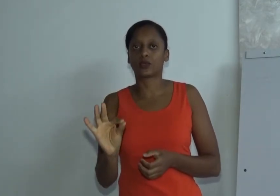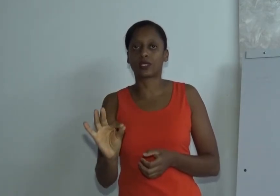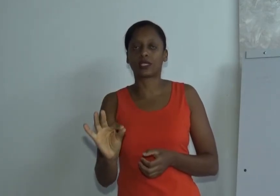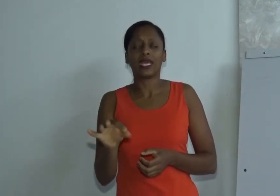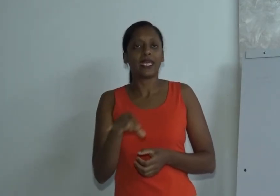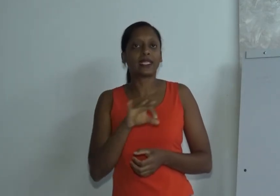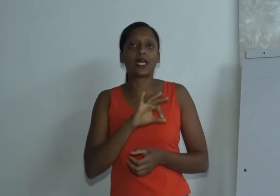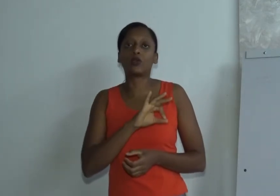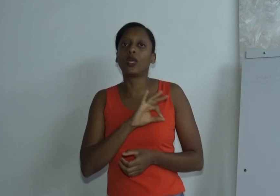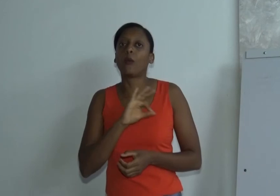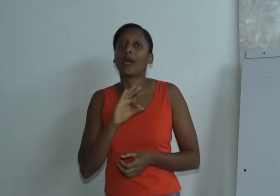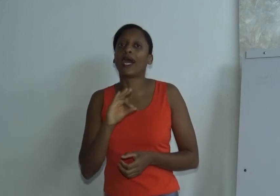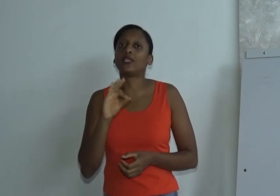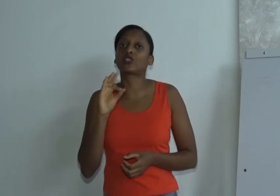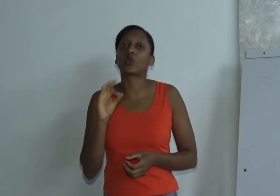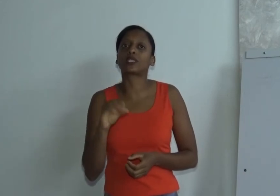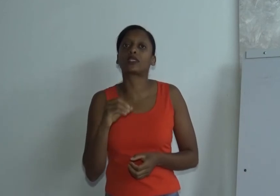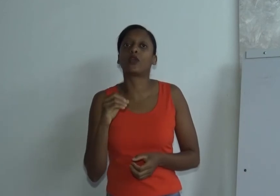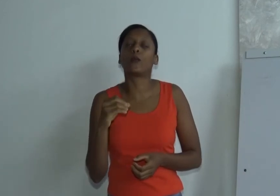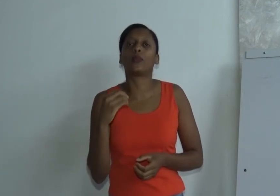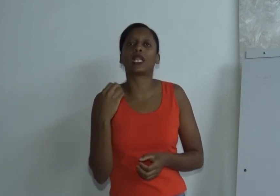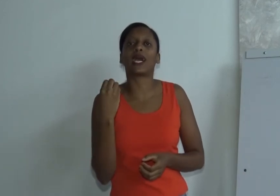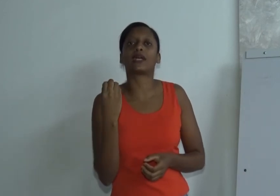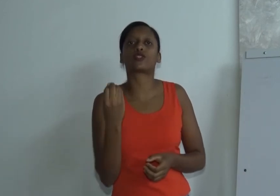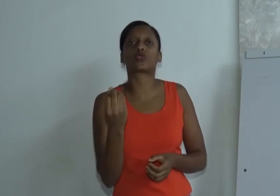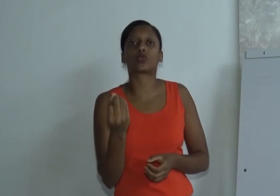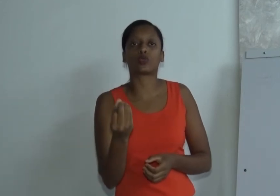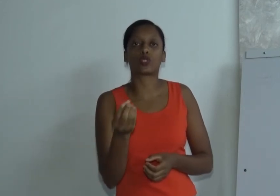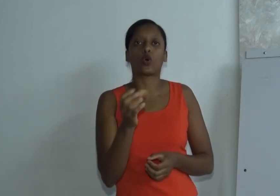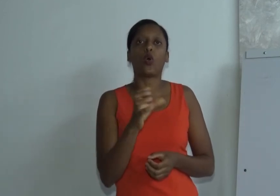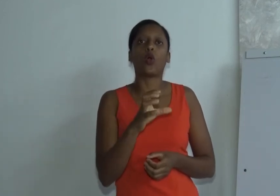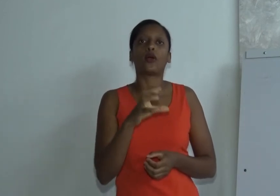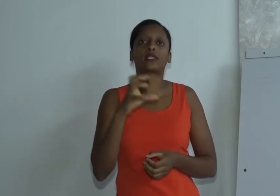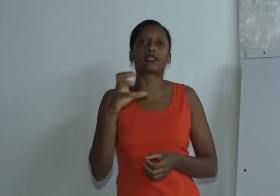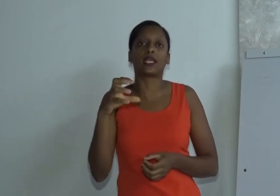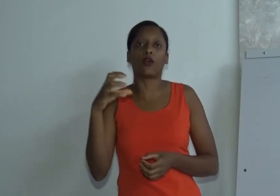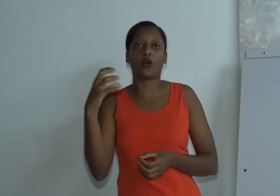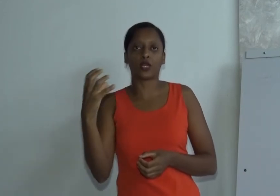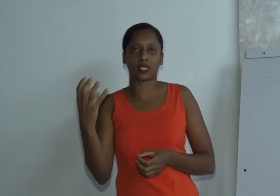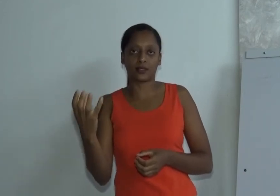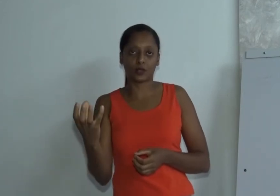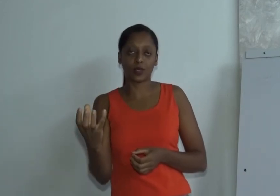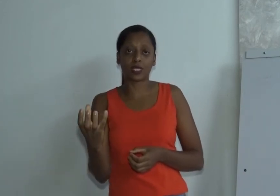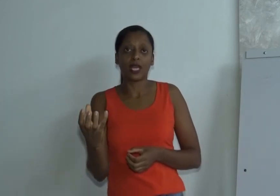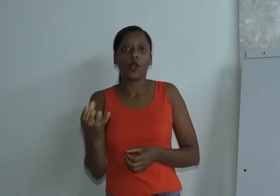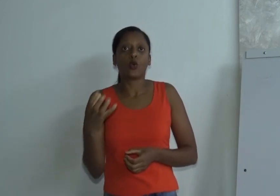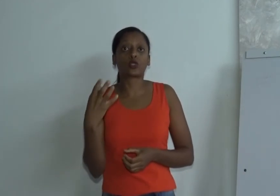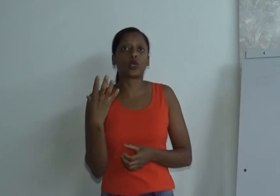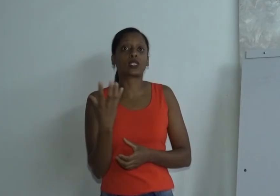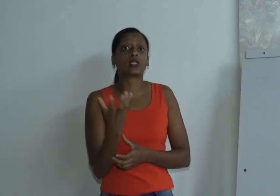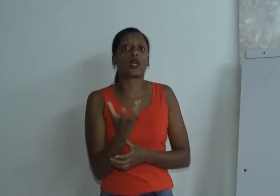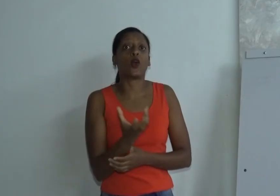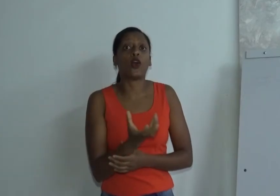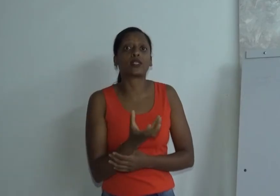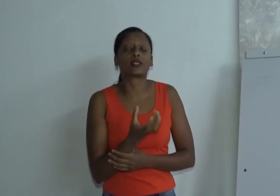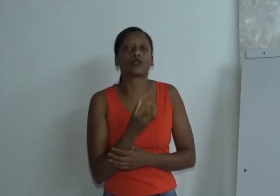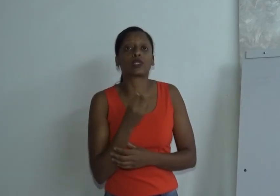osteócitos. Então, não mais osteoblastos, osteócitos. Os osteócitos